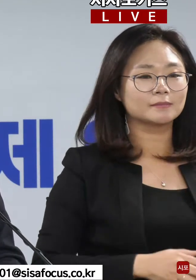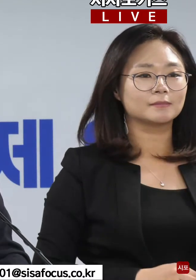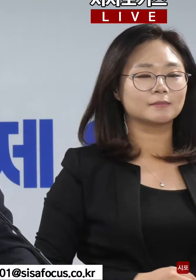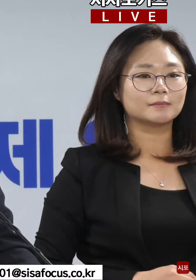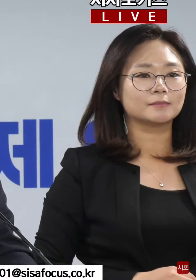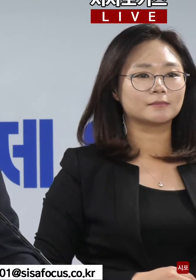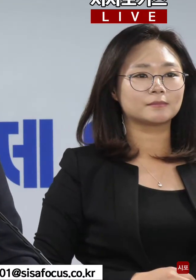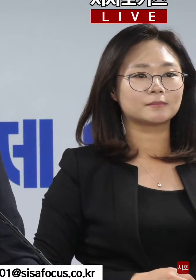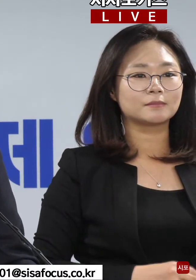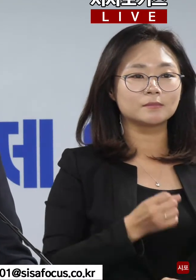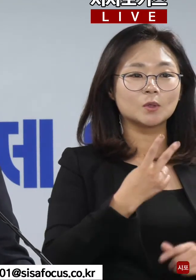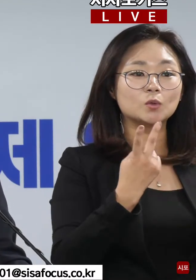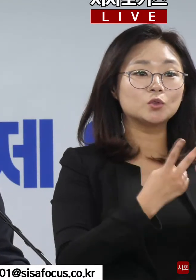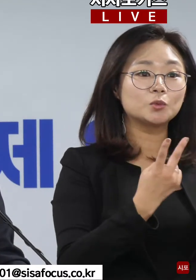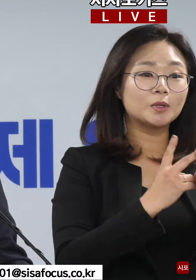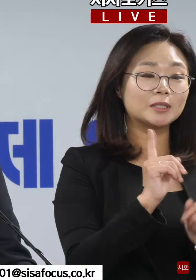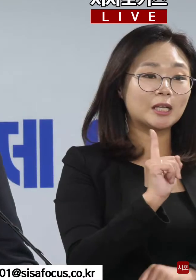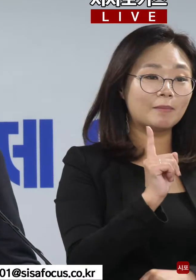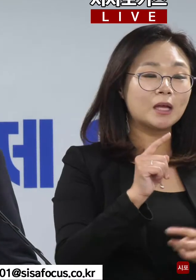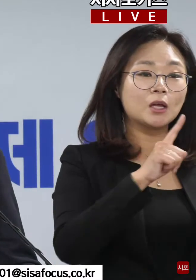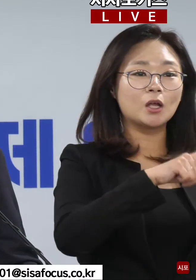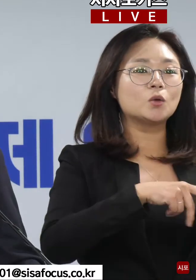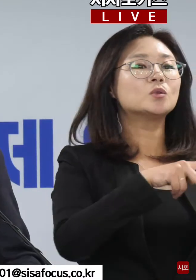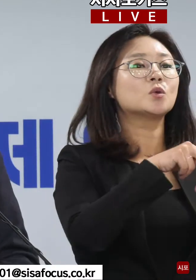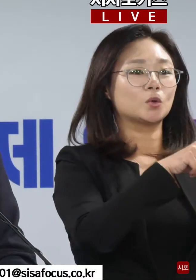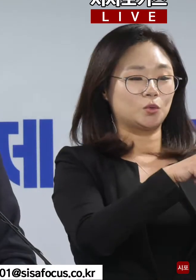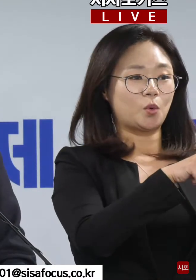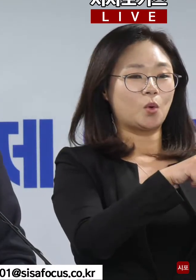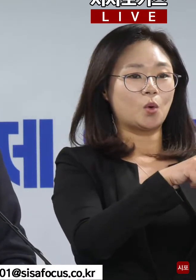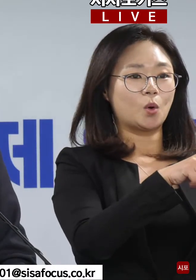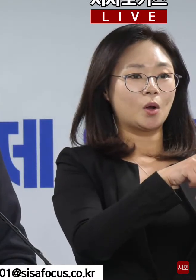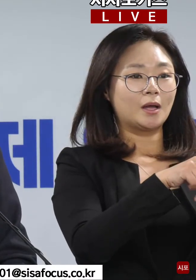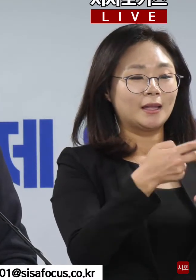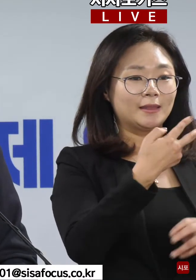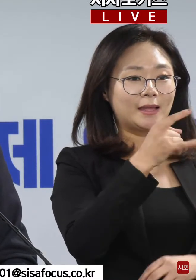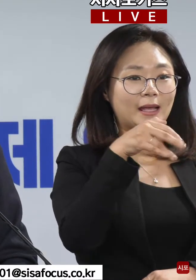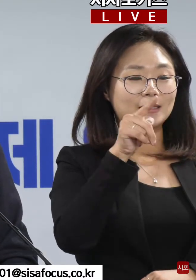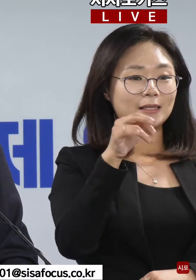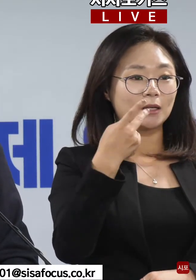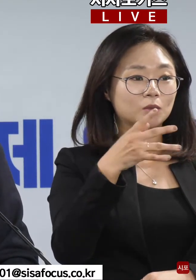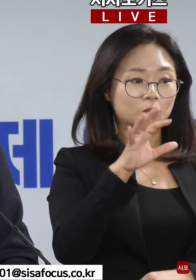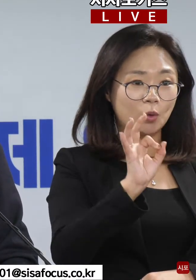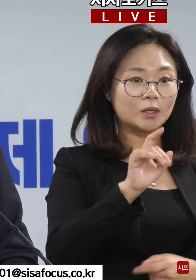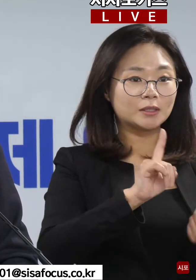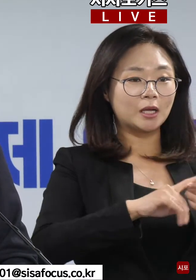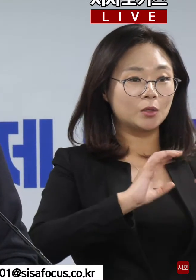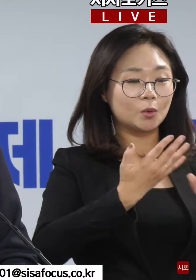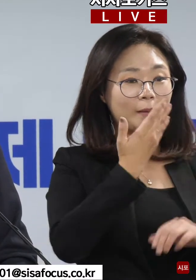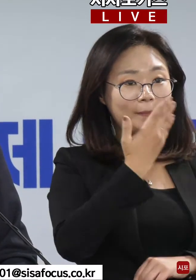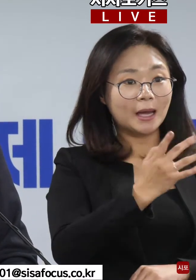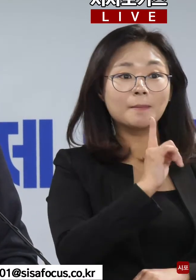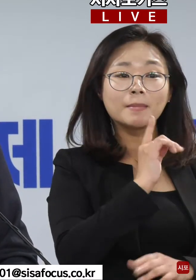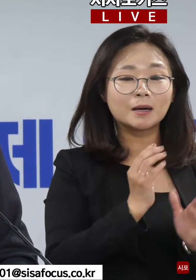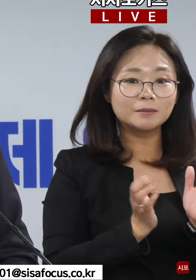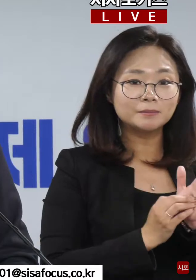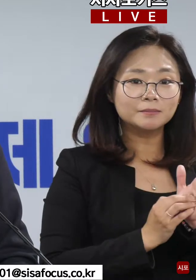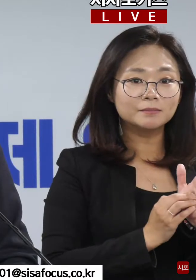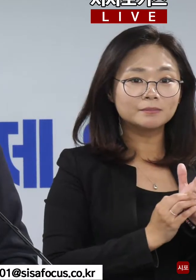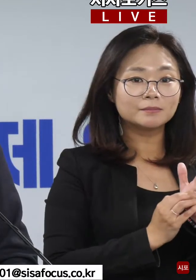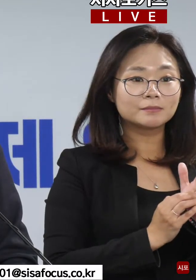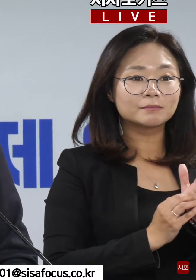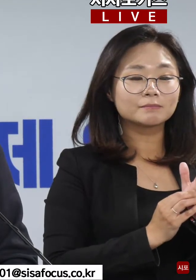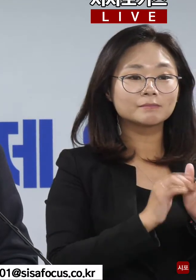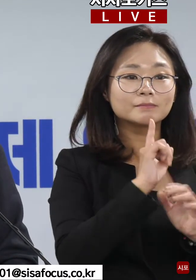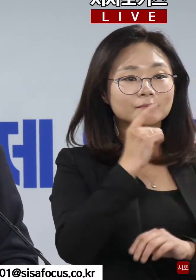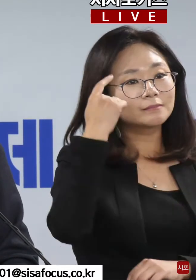궁금하고요. 두 번째로 오늘 그 윤석열 후보가 대장동에 한해서는 뭐 토론할 수 있다고 이렇게 발언했는데 여기에